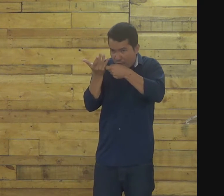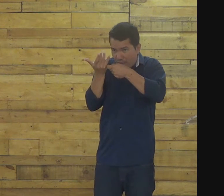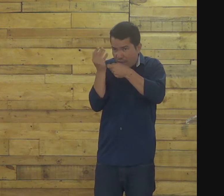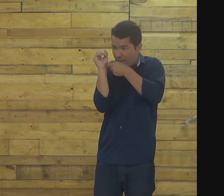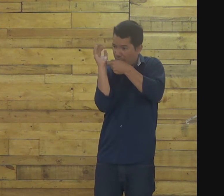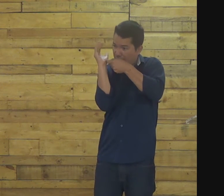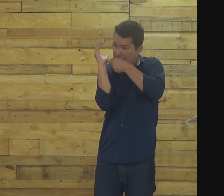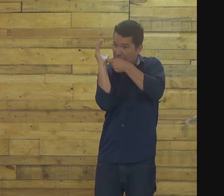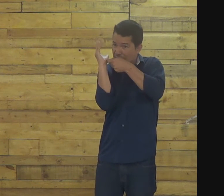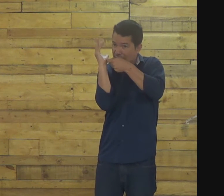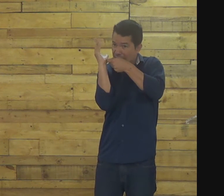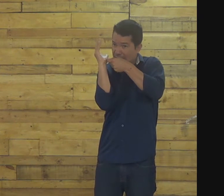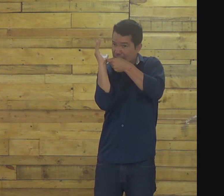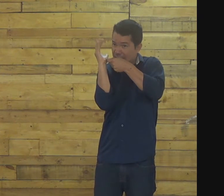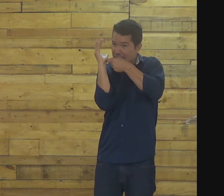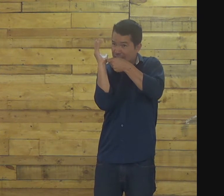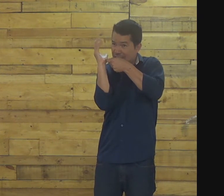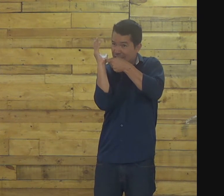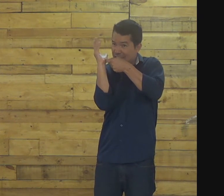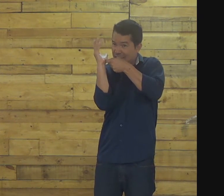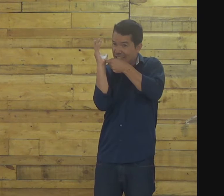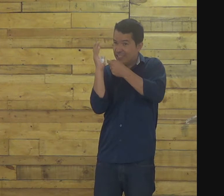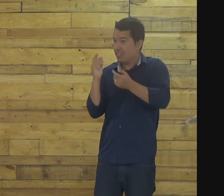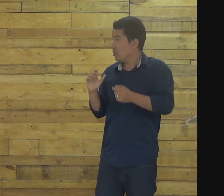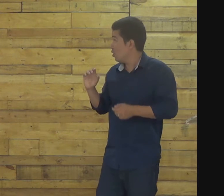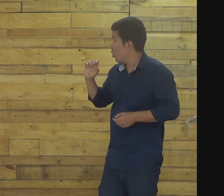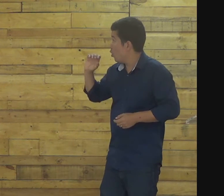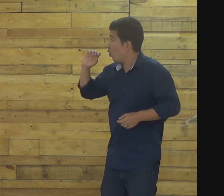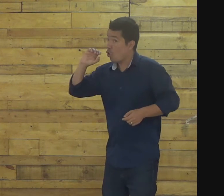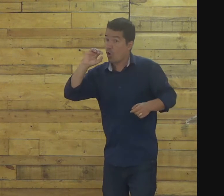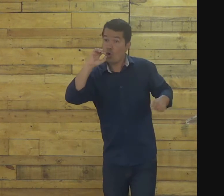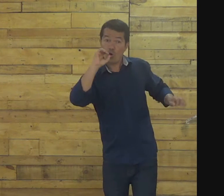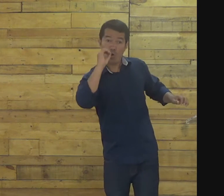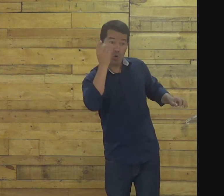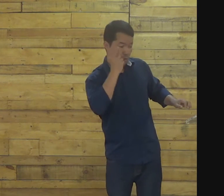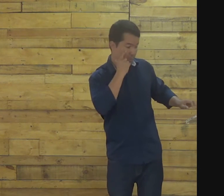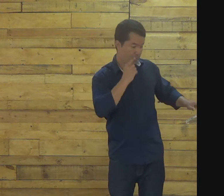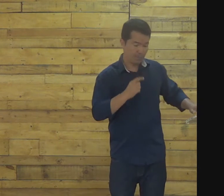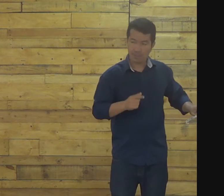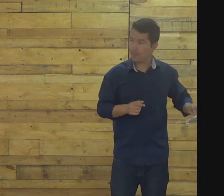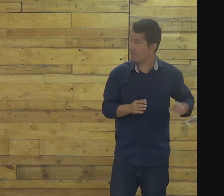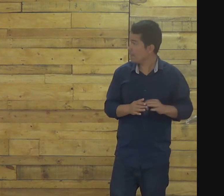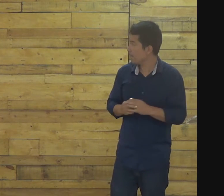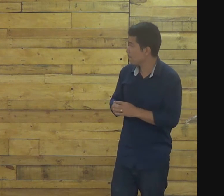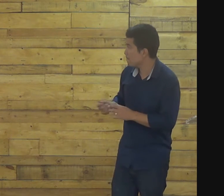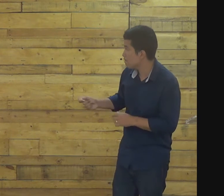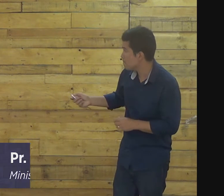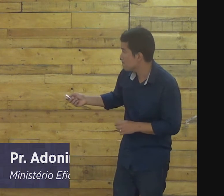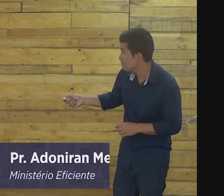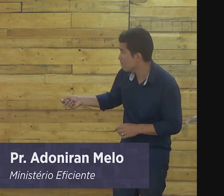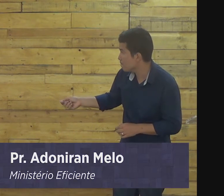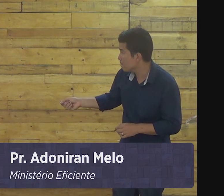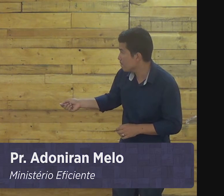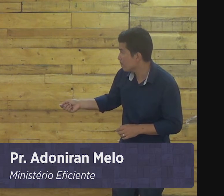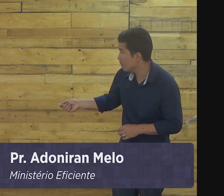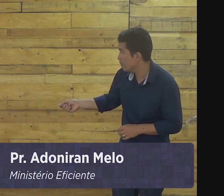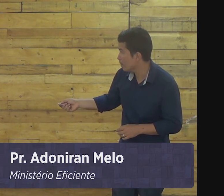que você coloca um fogo, sabe? Assim como tem na